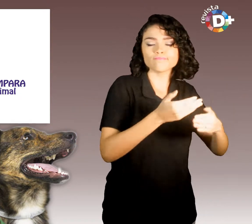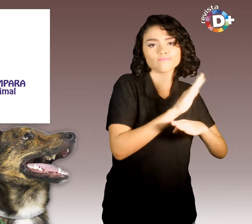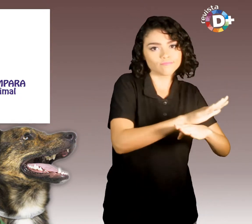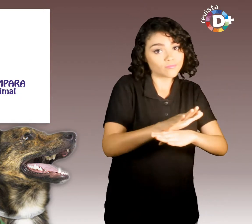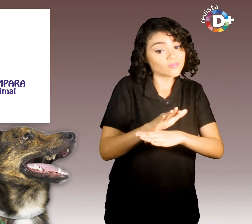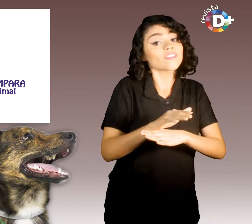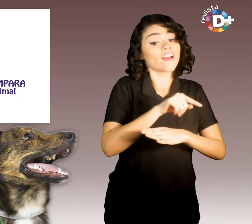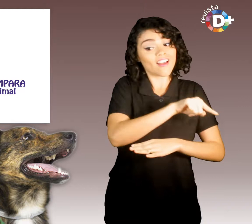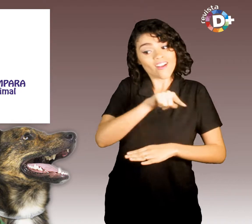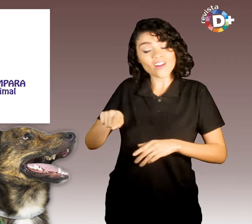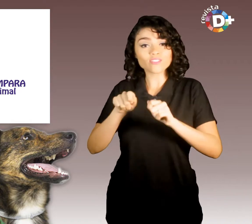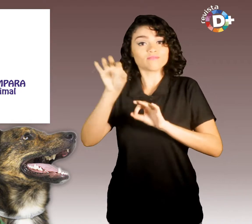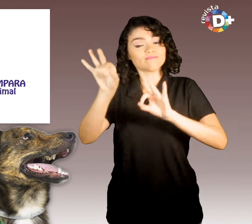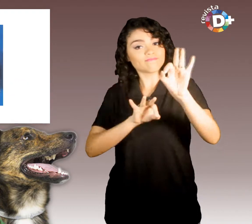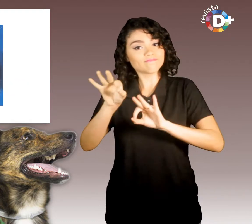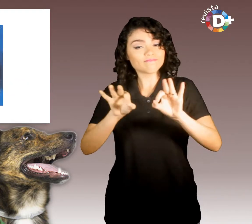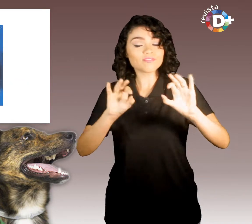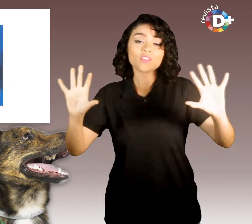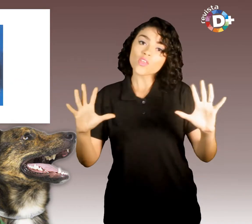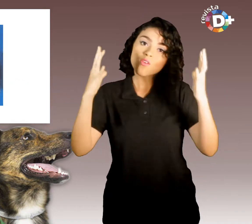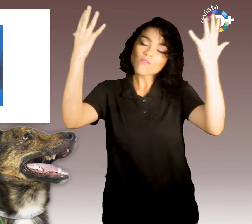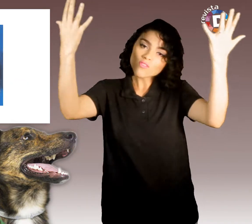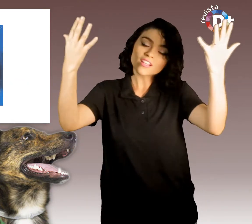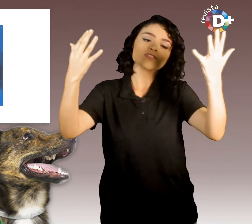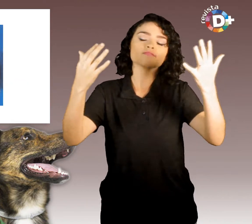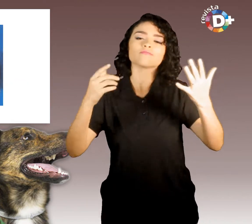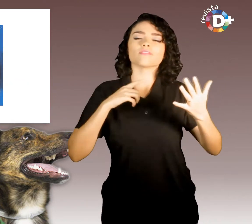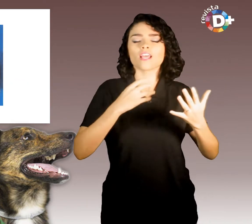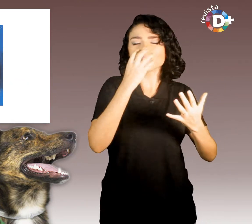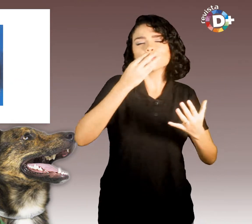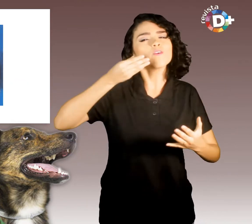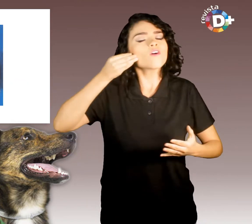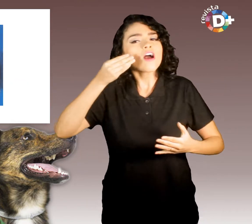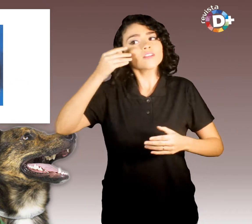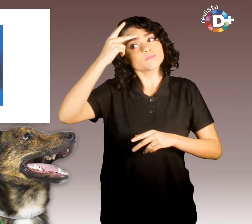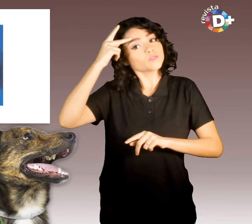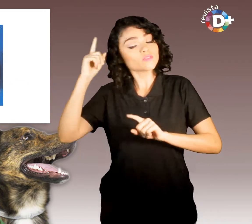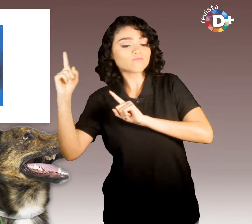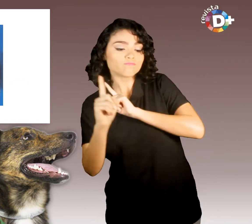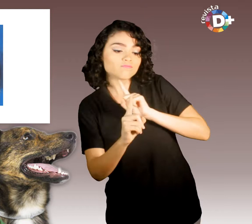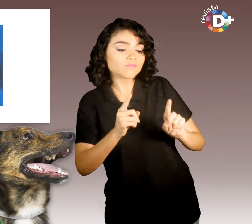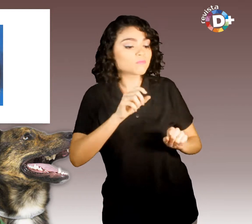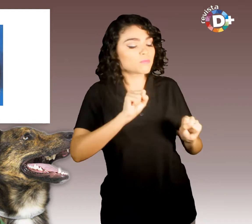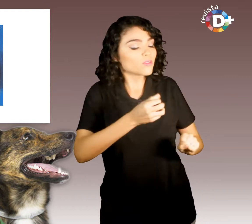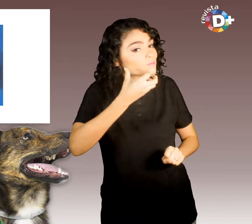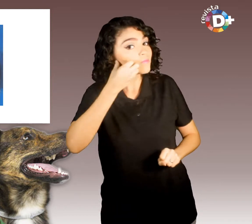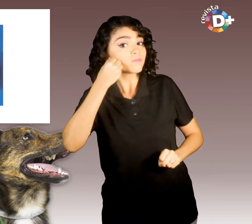adoção de cães e gatos como parte do calendário de ações da organização que tem como